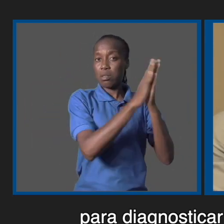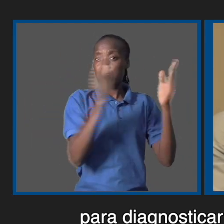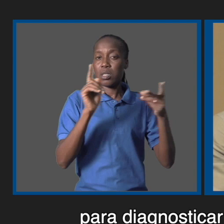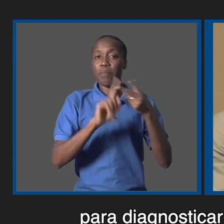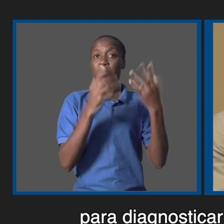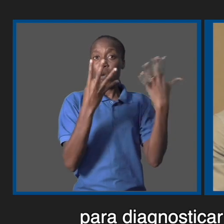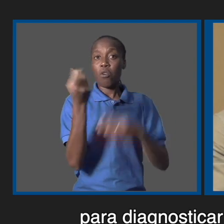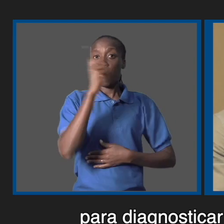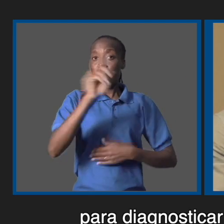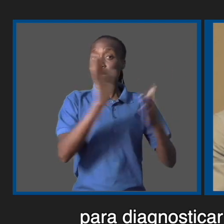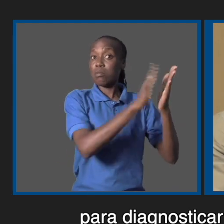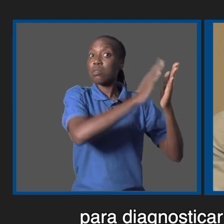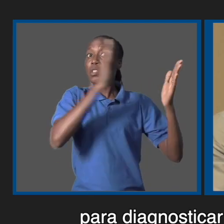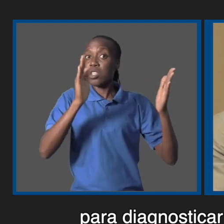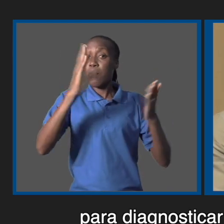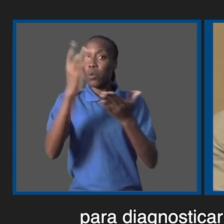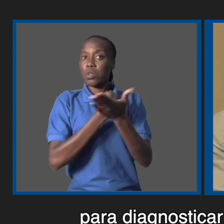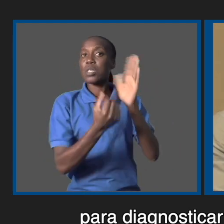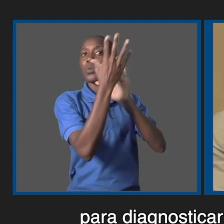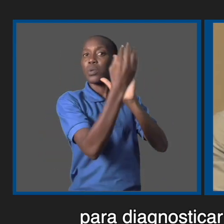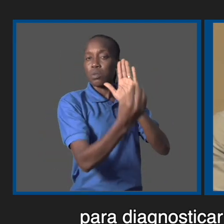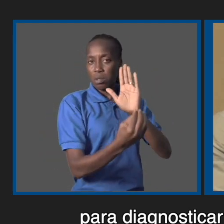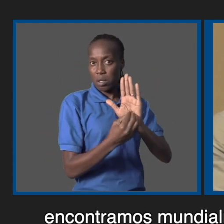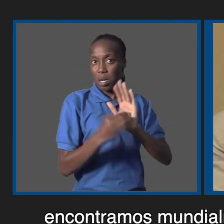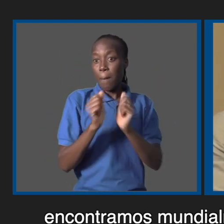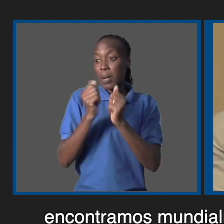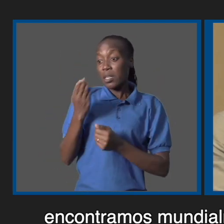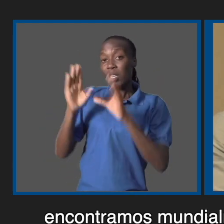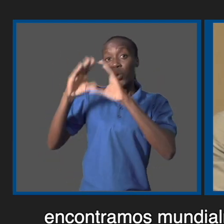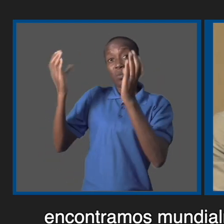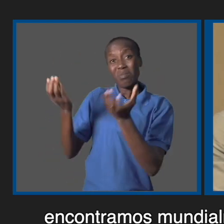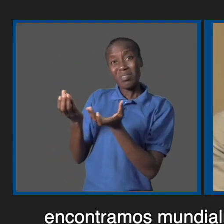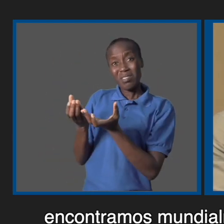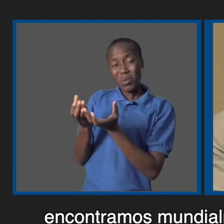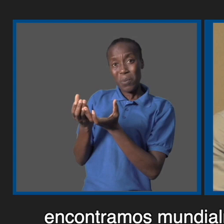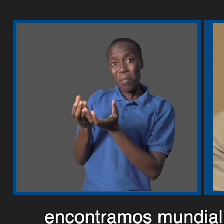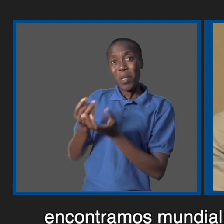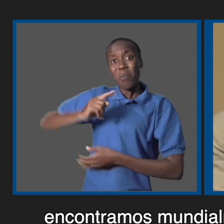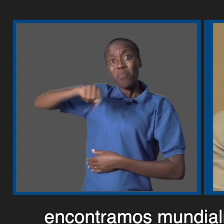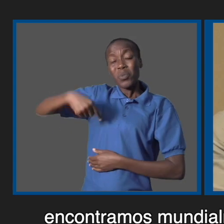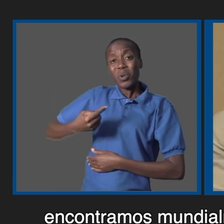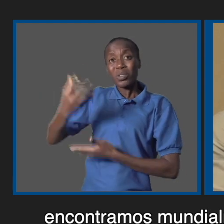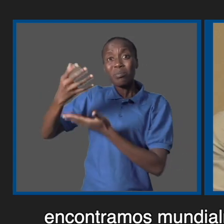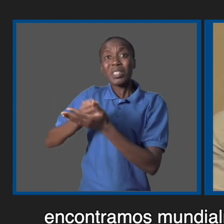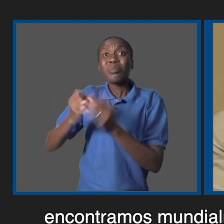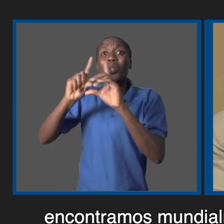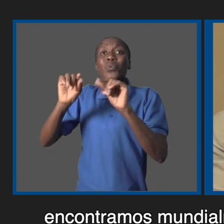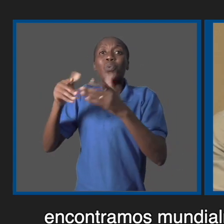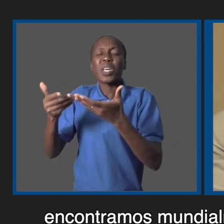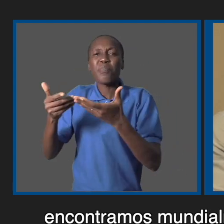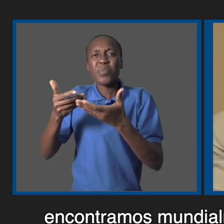meses a nove meses. Mas aquilo que nós encontramos mundialmente é que são doenças que,